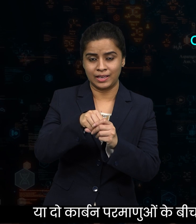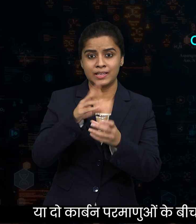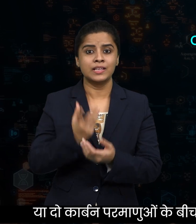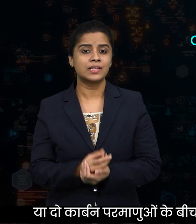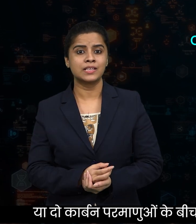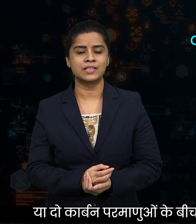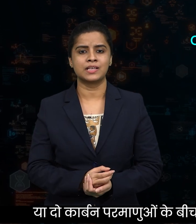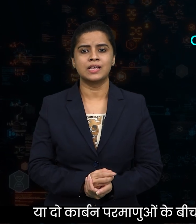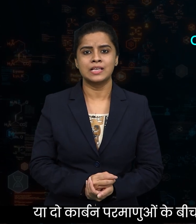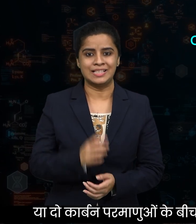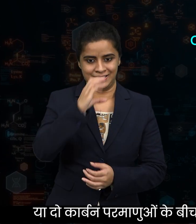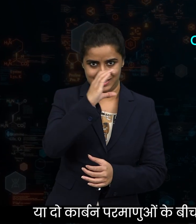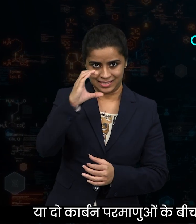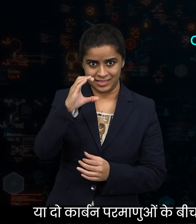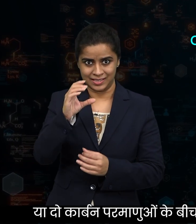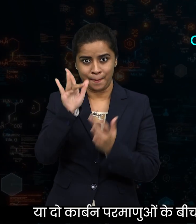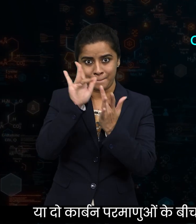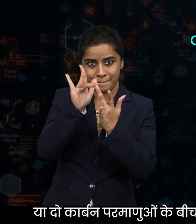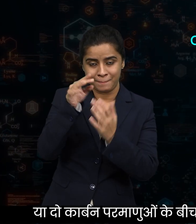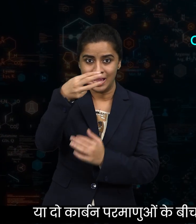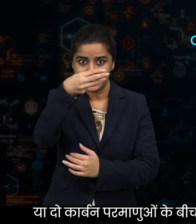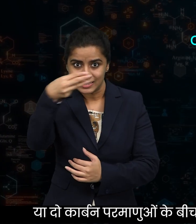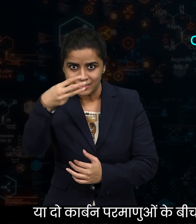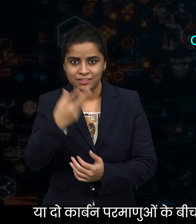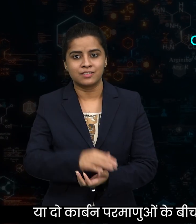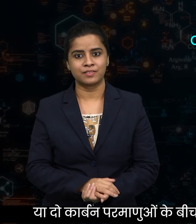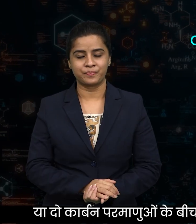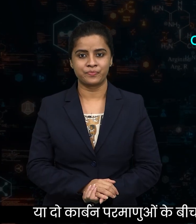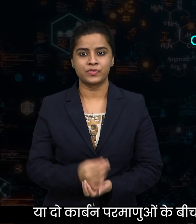कार्बन परमाणुओं के बीच कम से कम एक त्रिक बंधन